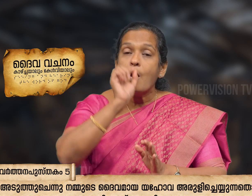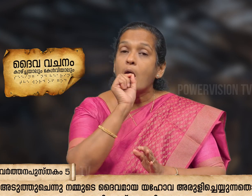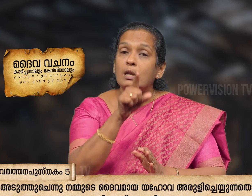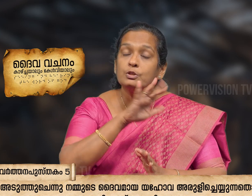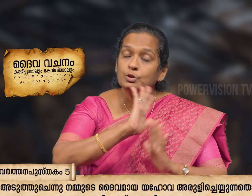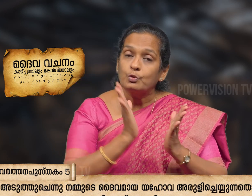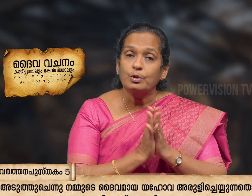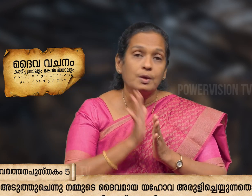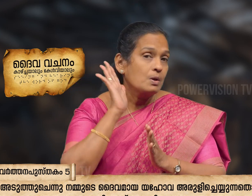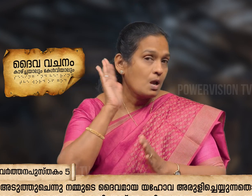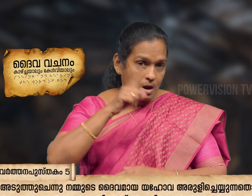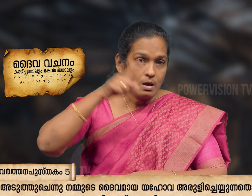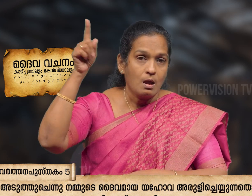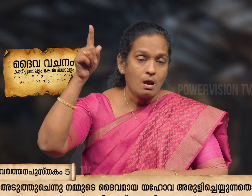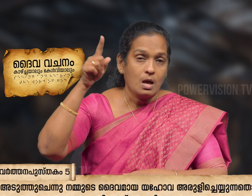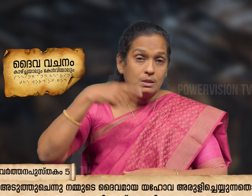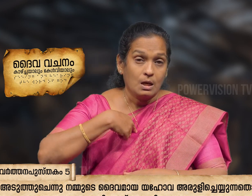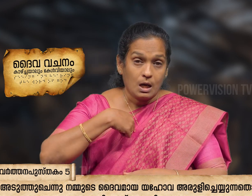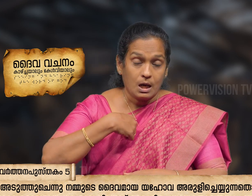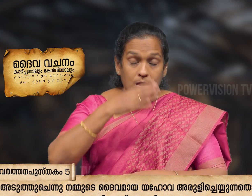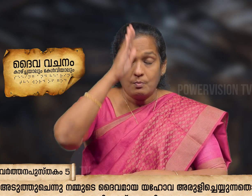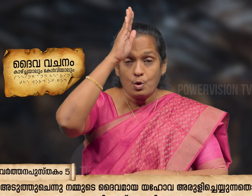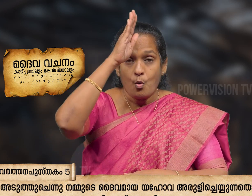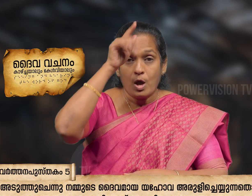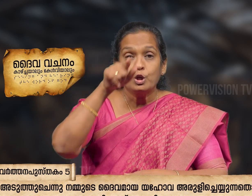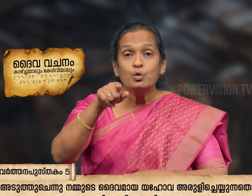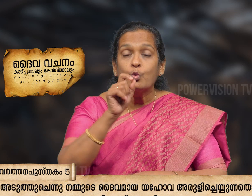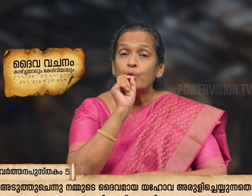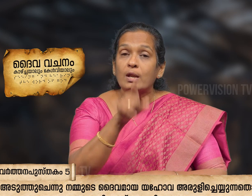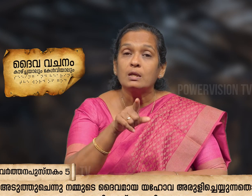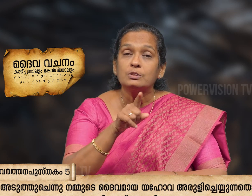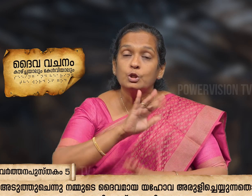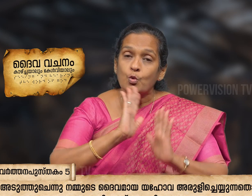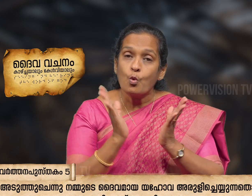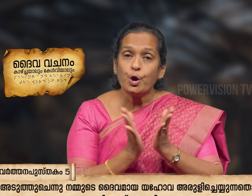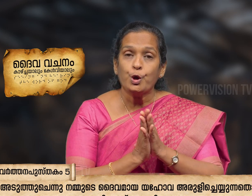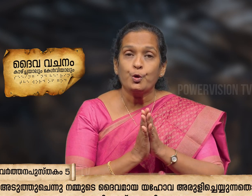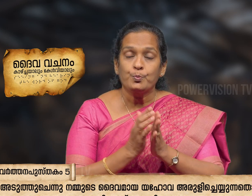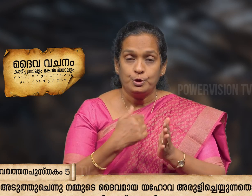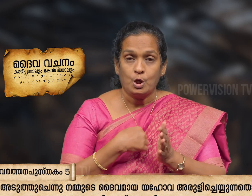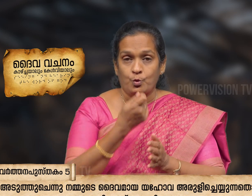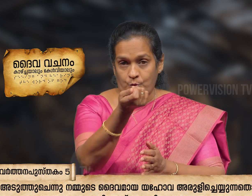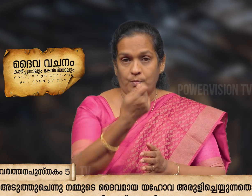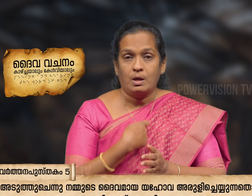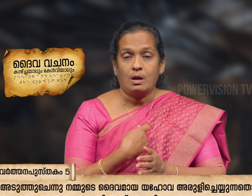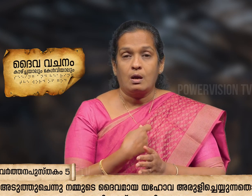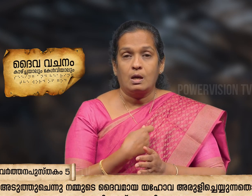അരുളി ചെയ്യുന്നതൊക്കെയും കേൾക്ക. നമ്മുടെ ദൈവമായ യഹോവ നിന്നോട് അരുളി ചെയ്യുന്നതൊക്കെയും ഞങ്ങളോട് പറക,